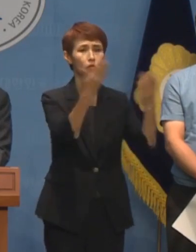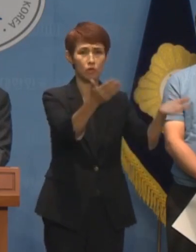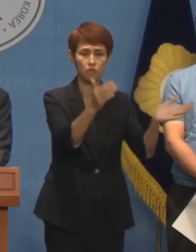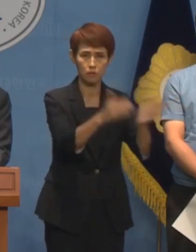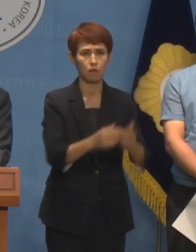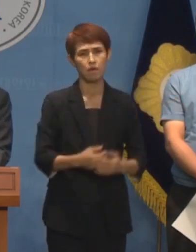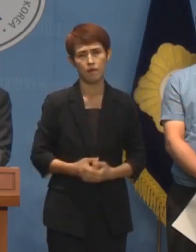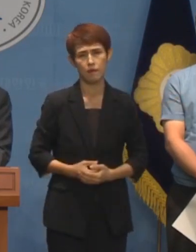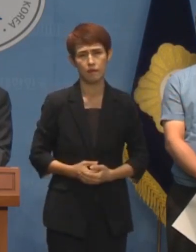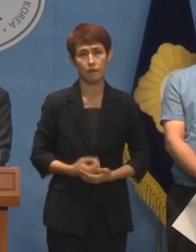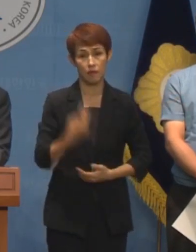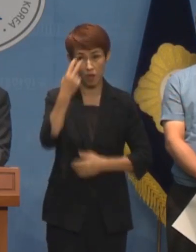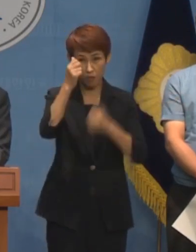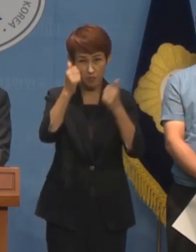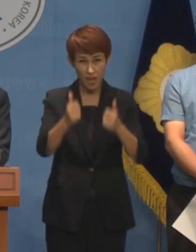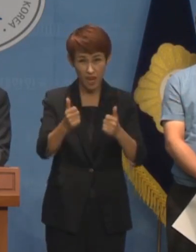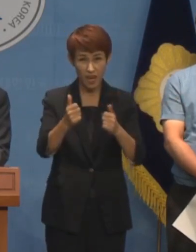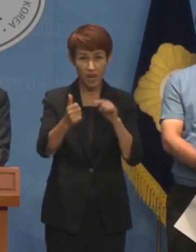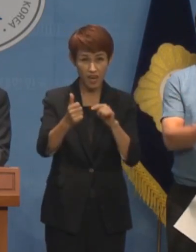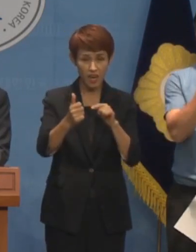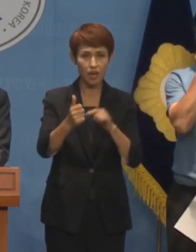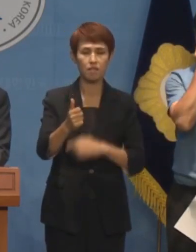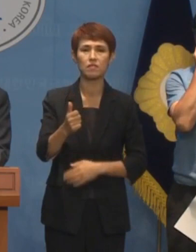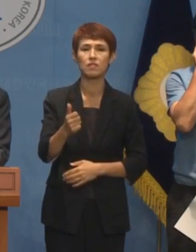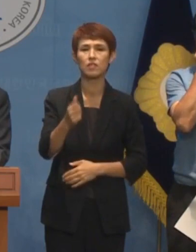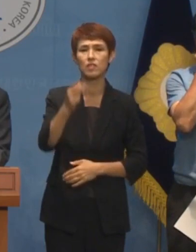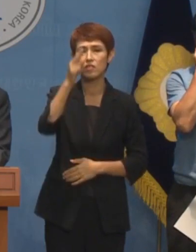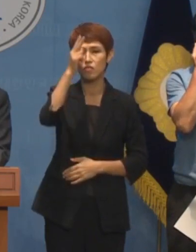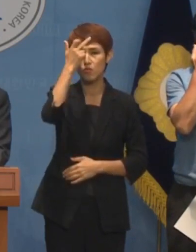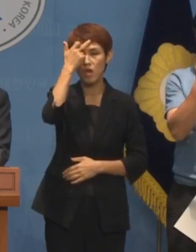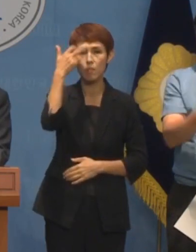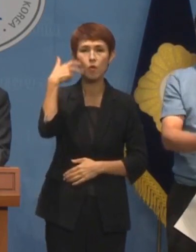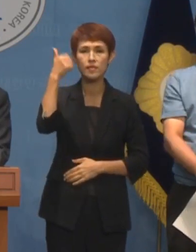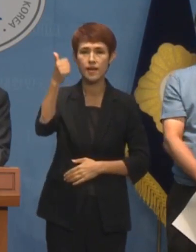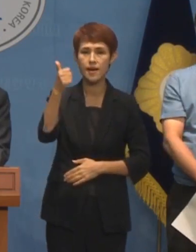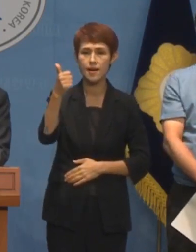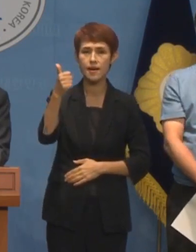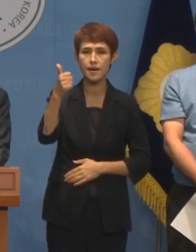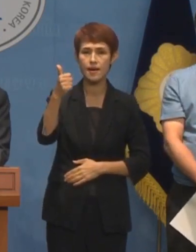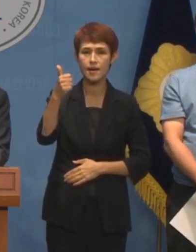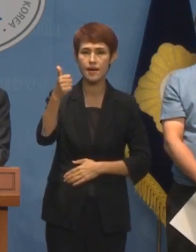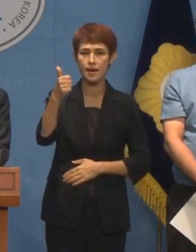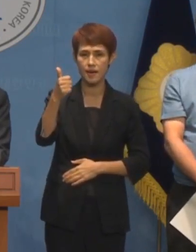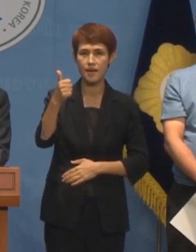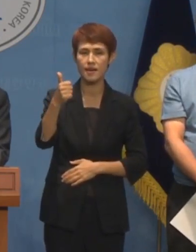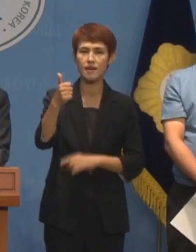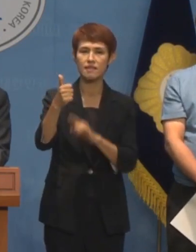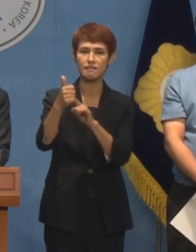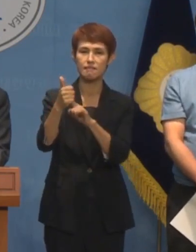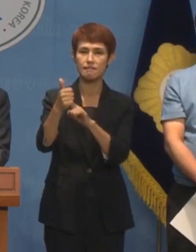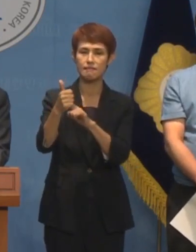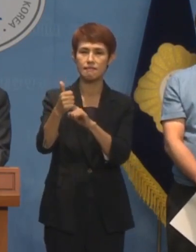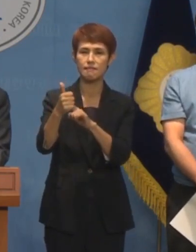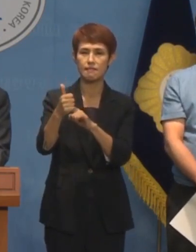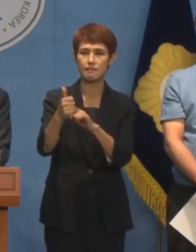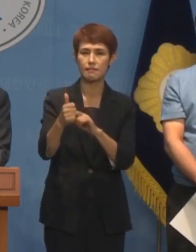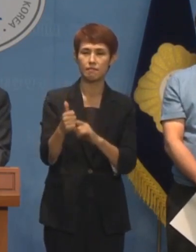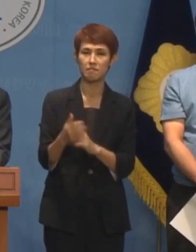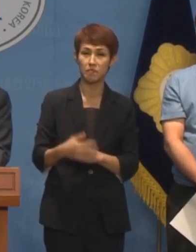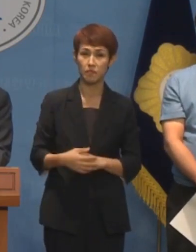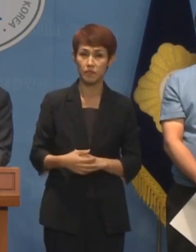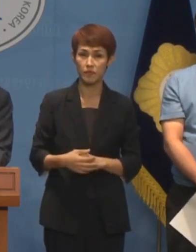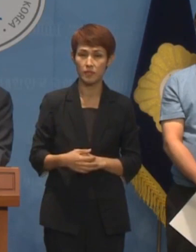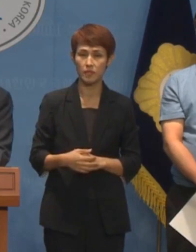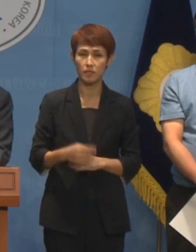검찰은 이제 최재형 목사에게 서슬퍼런 칼날을 들이대기 시작했습니다. 총선을 앞둔 지난 2월과 3월 조금